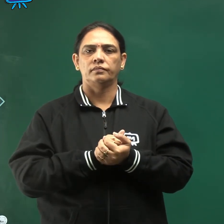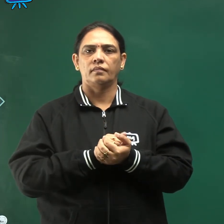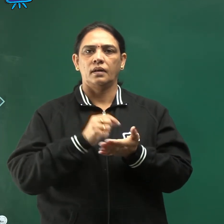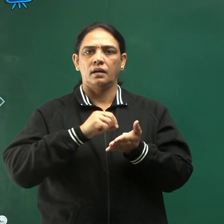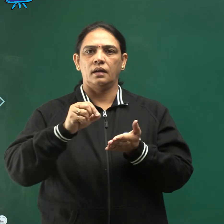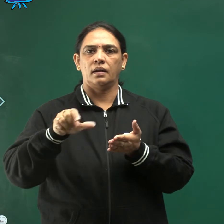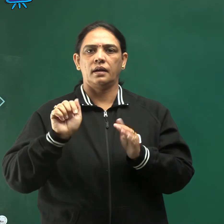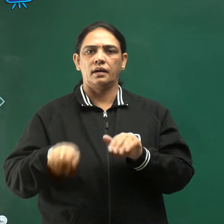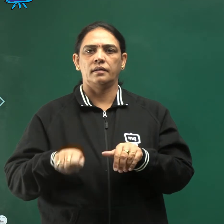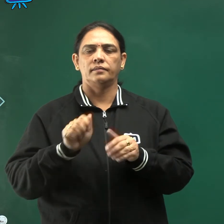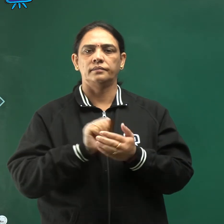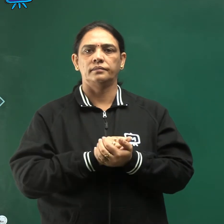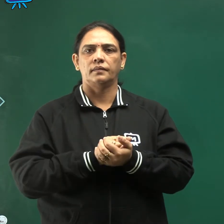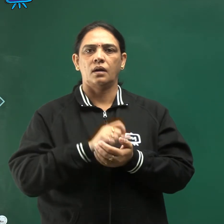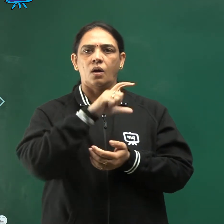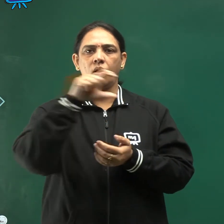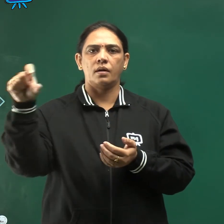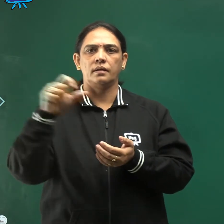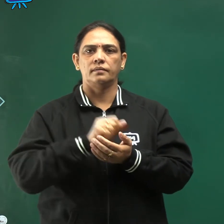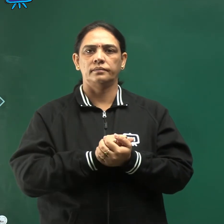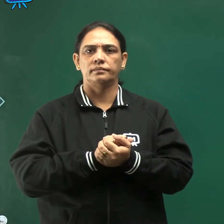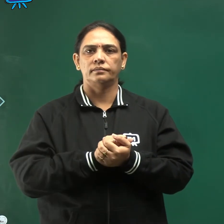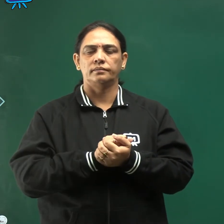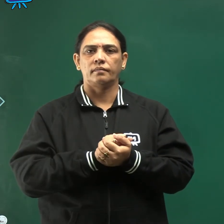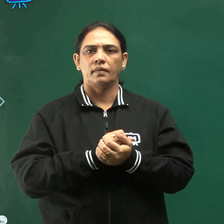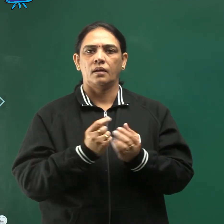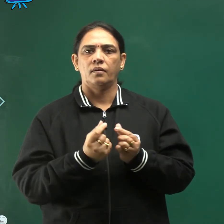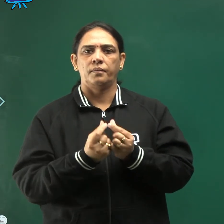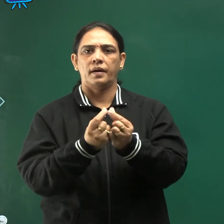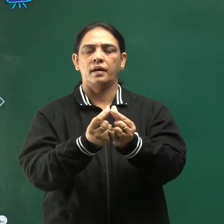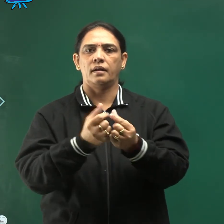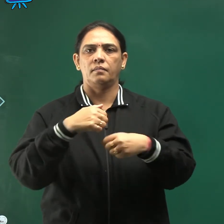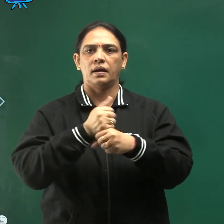लिख लेते हैं और जोड़ा बनाते हैं।